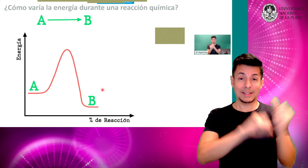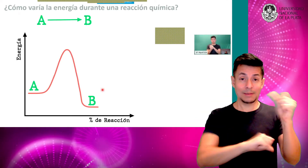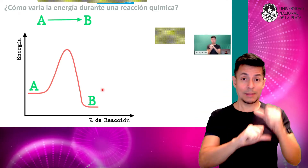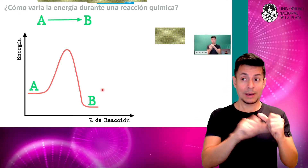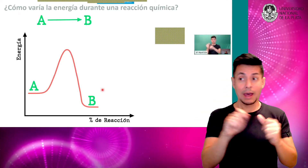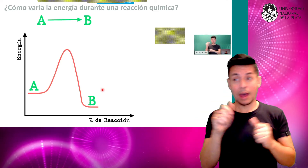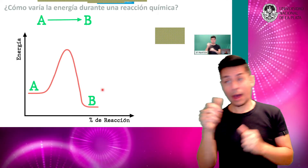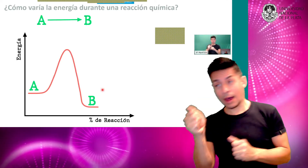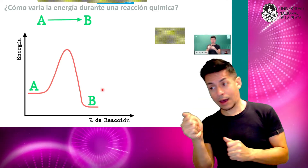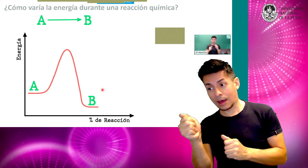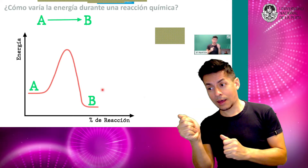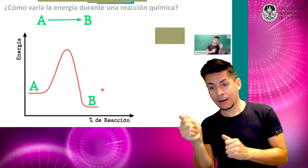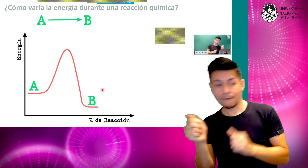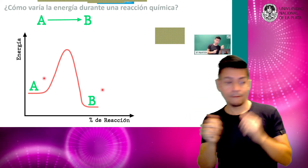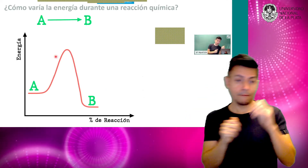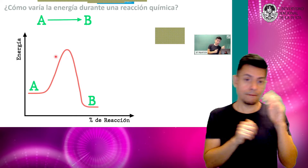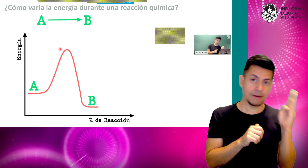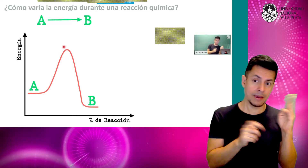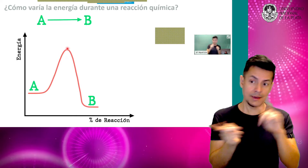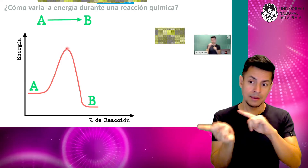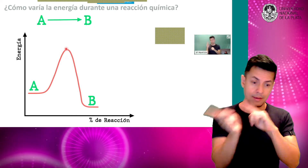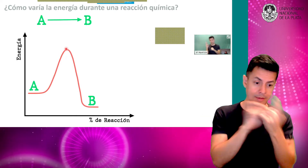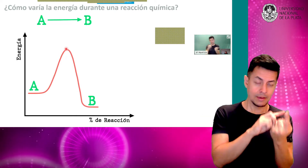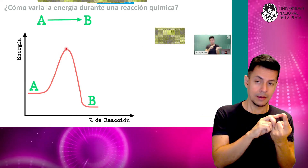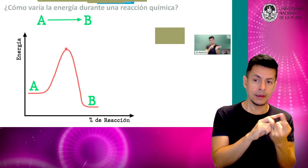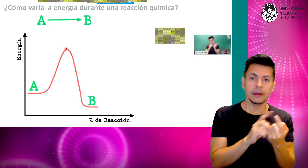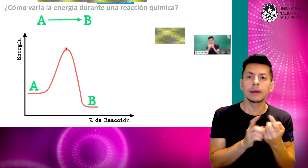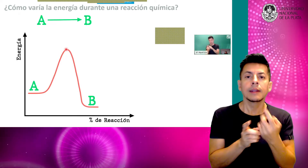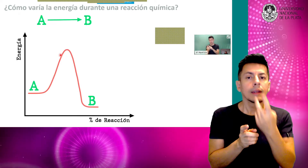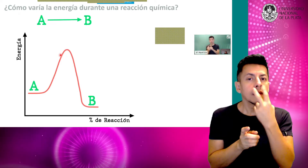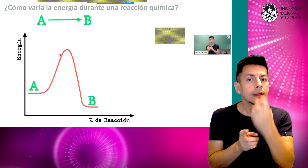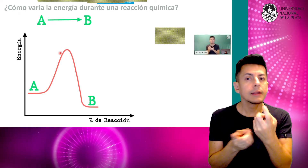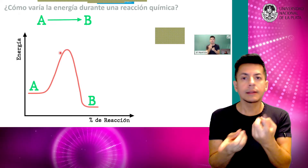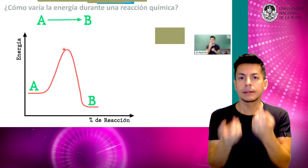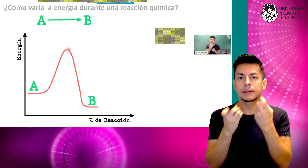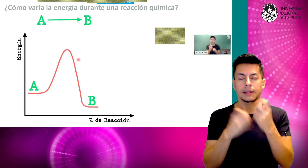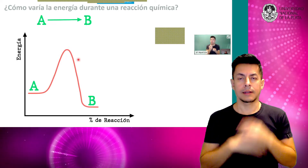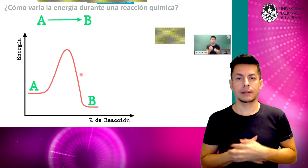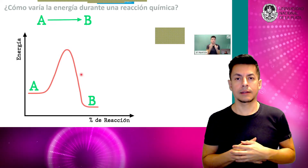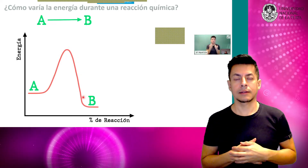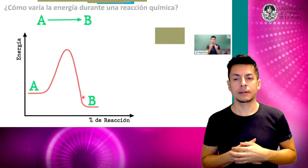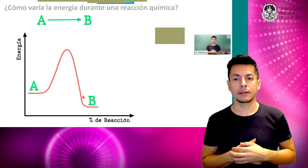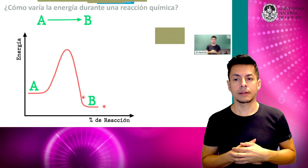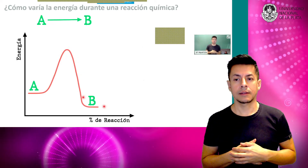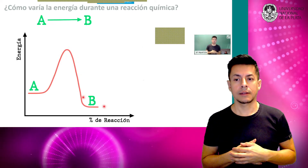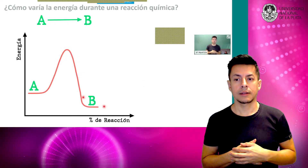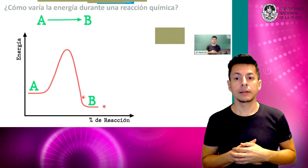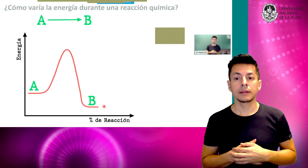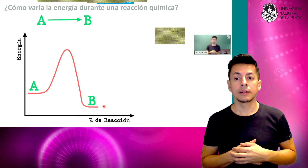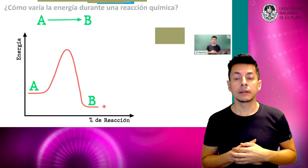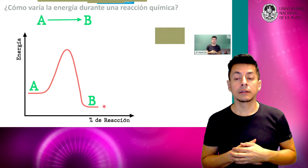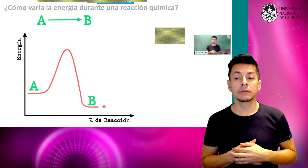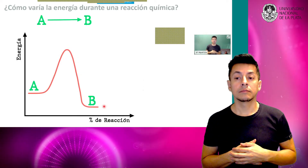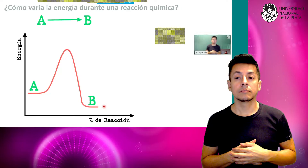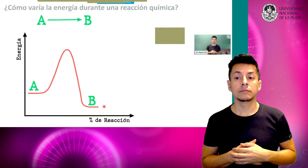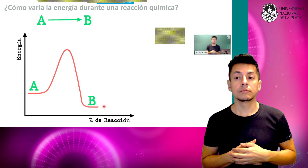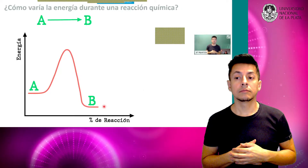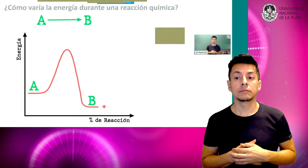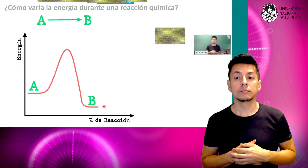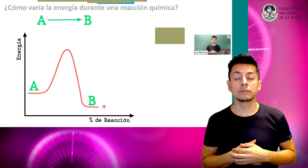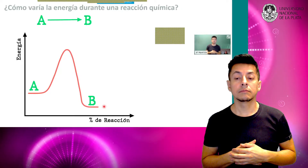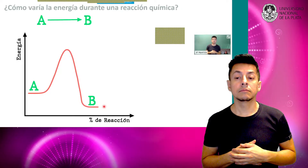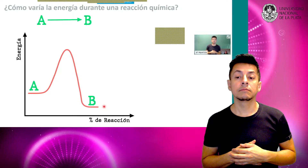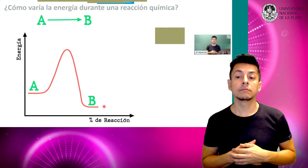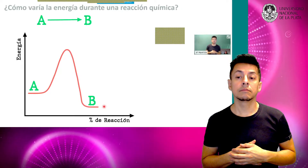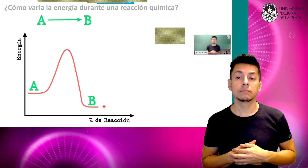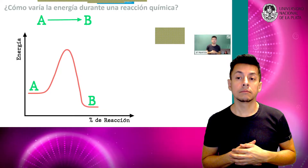B, voy a tener que invertir energía, ¿sí? Y luego la reacción va a proceder a